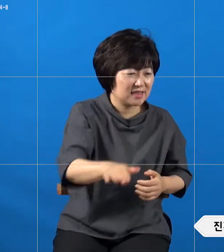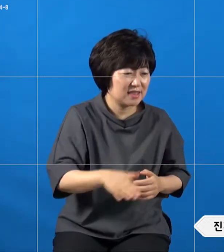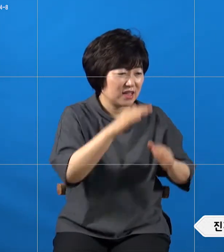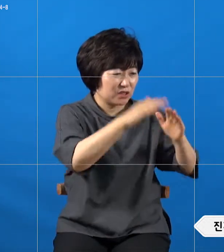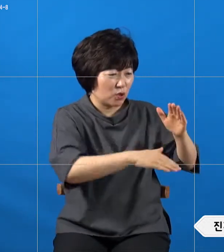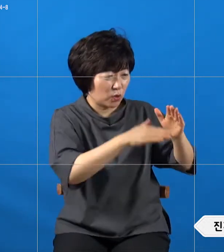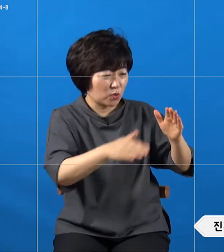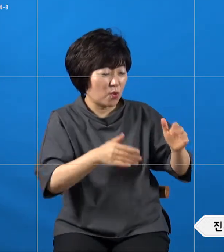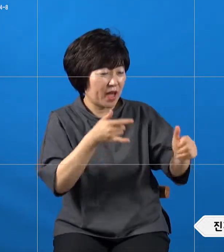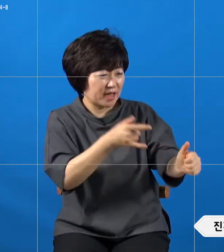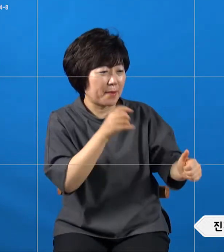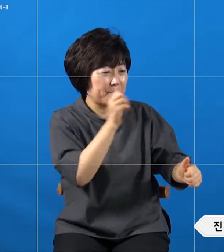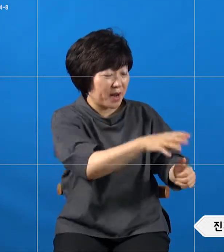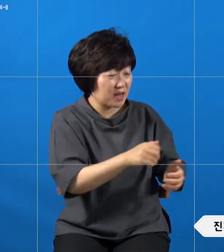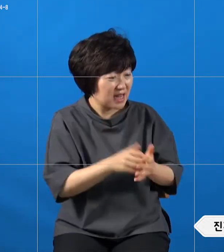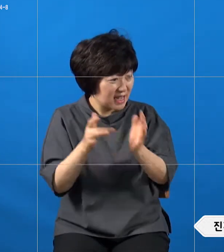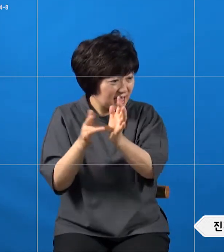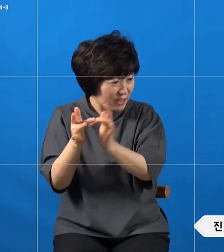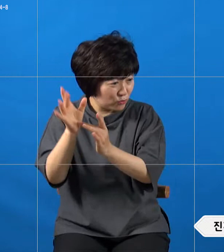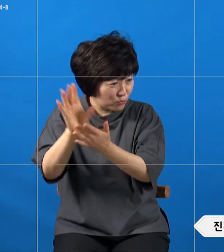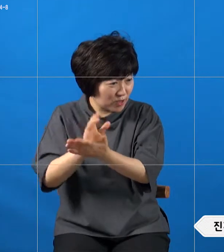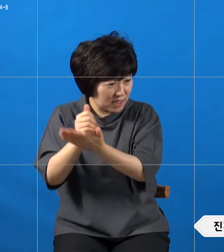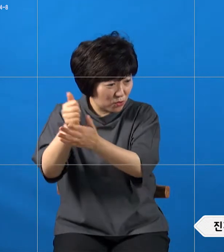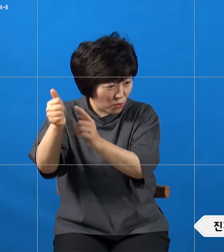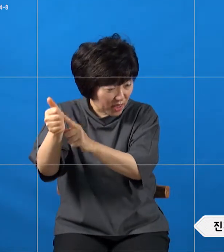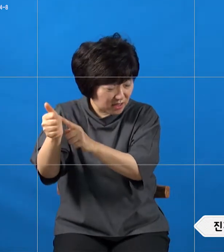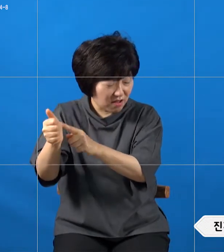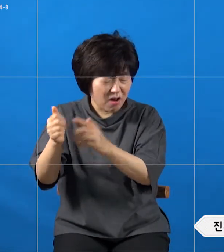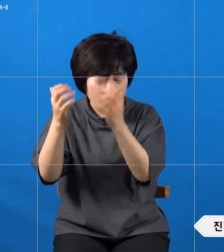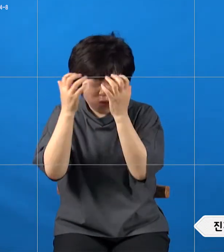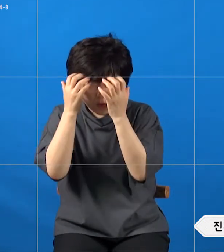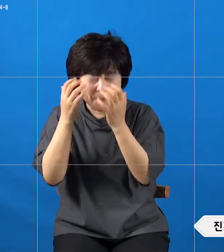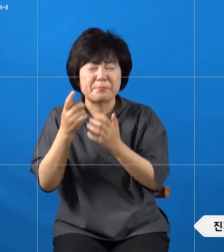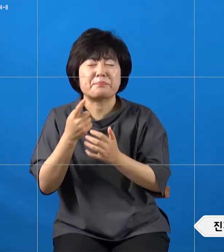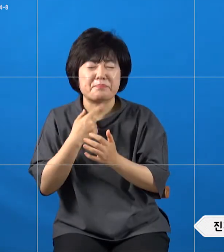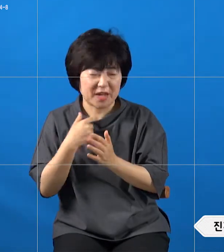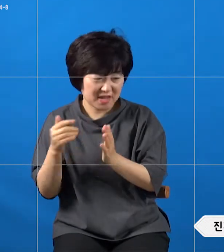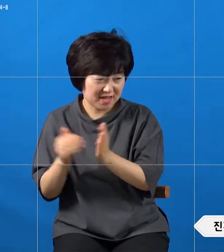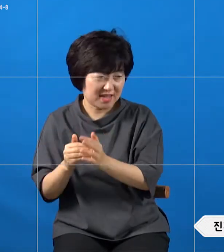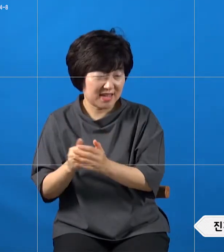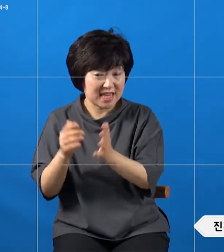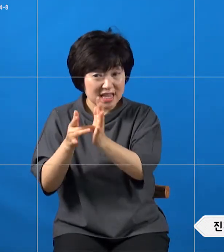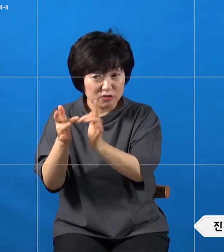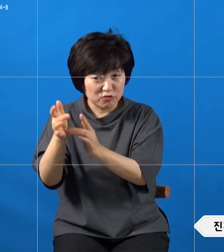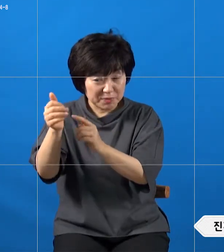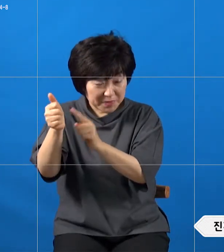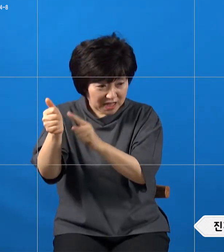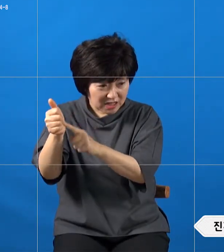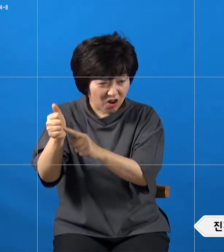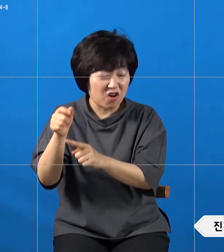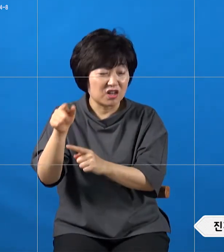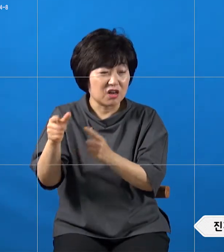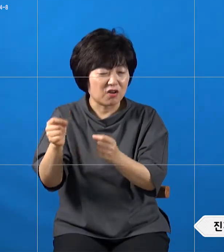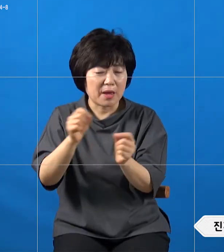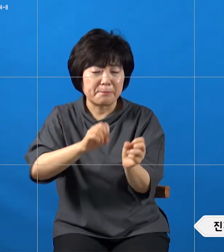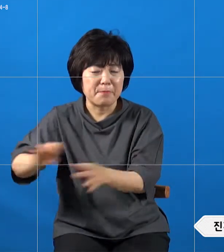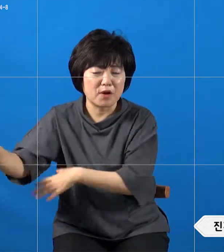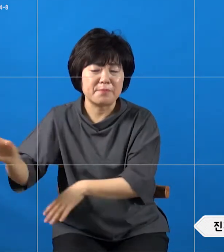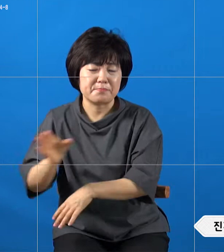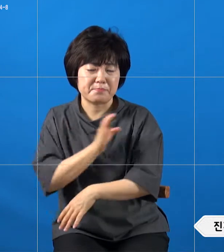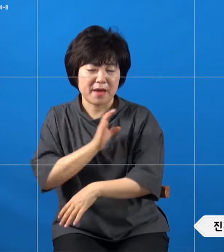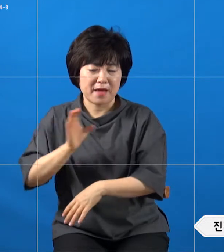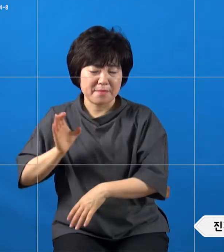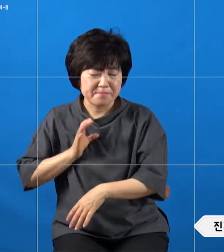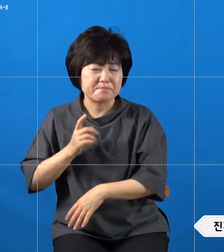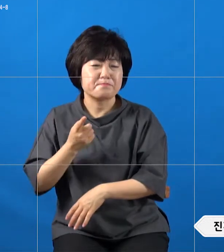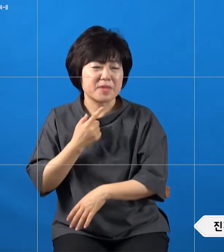이렇게 이야기하고 있습니다. 예수 그리스도께서 고난을 당하셨습니다. 예수 그리스도께서 그렇게